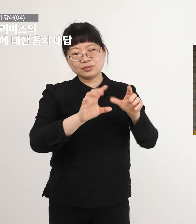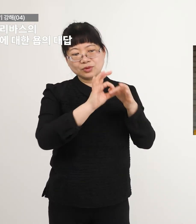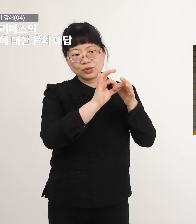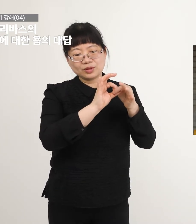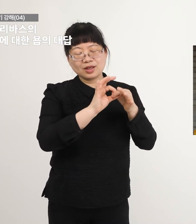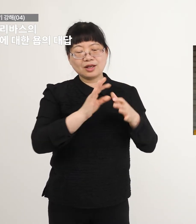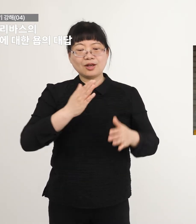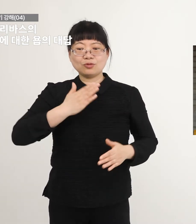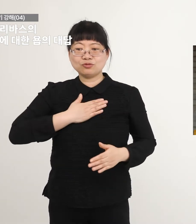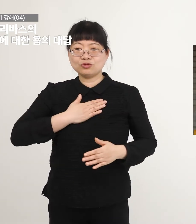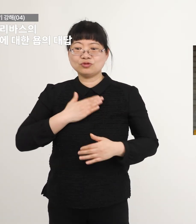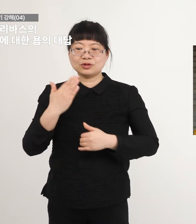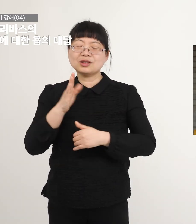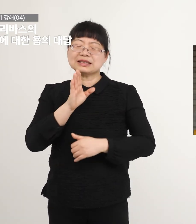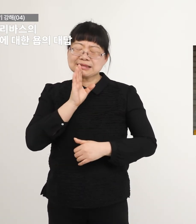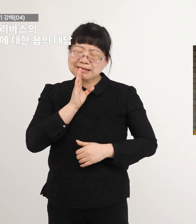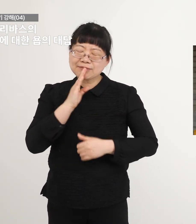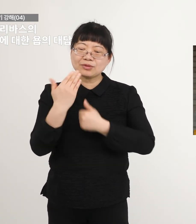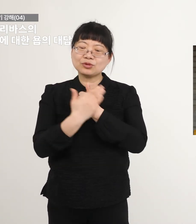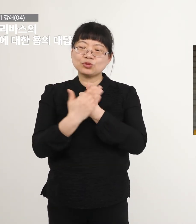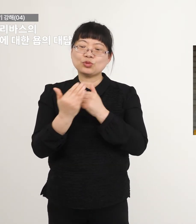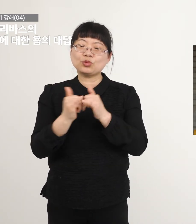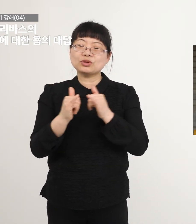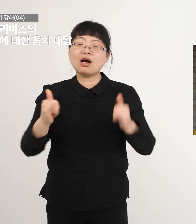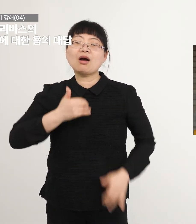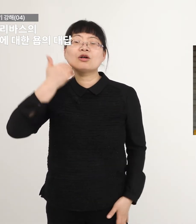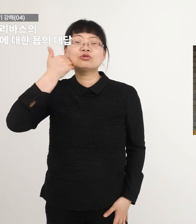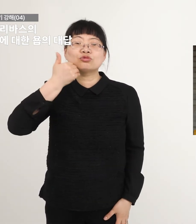참된 위로자가 누구인가?